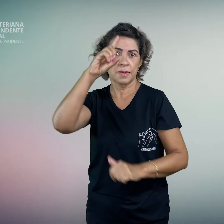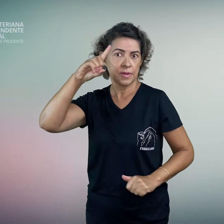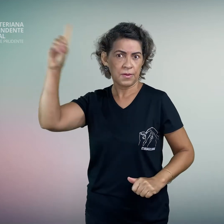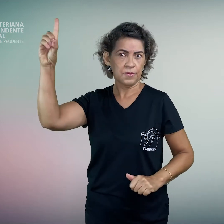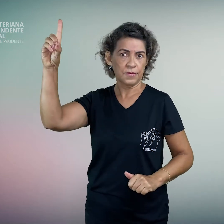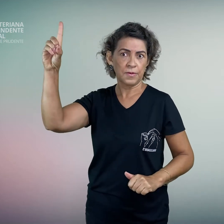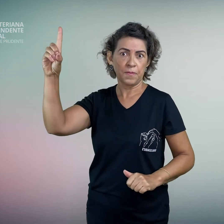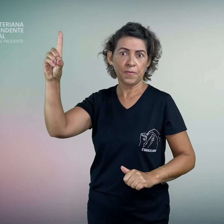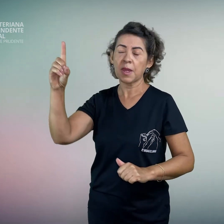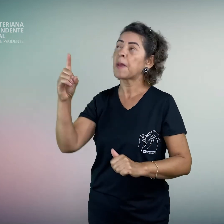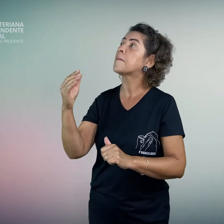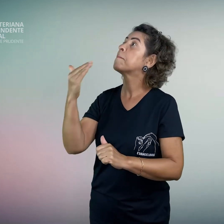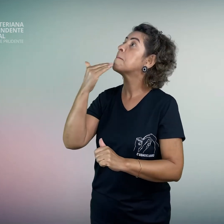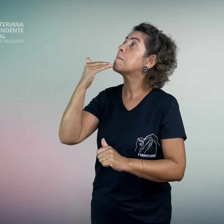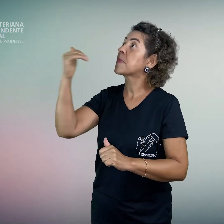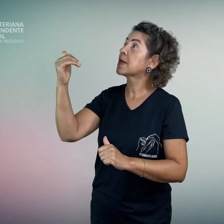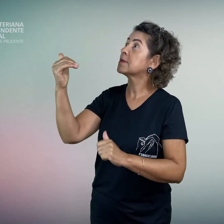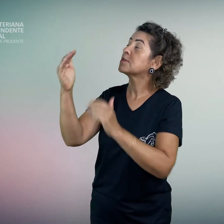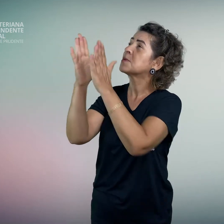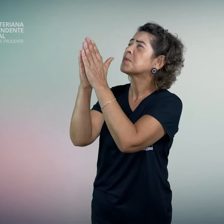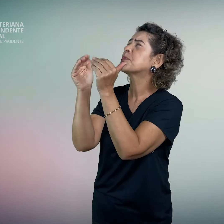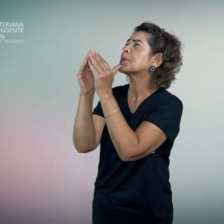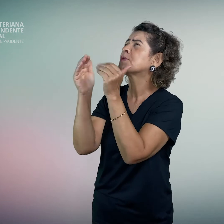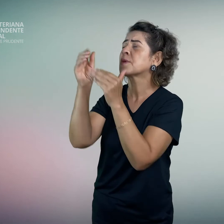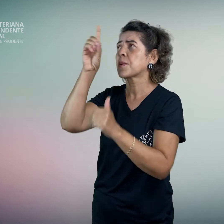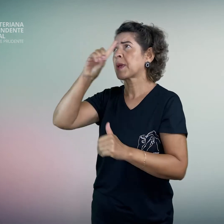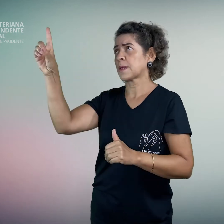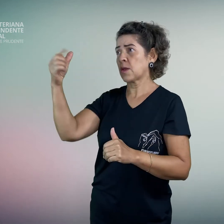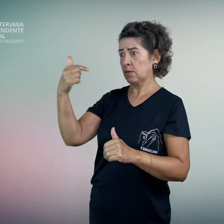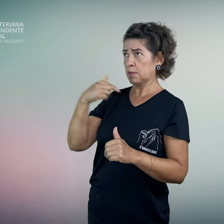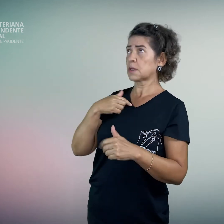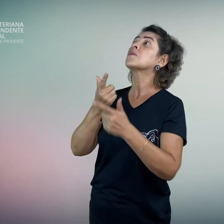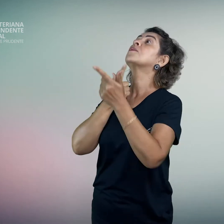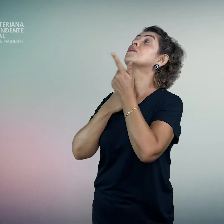Peça que Ele o ajude a se tornar como uma criança novamente.